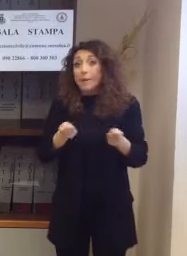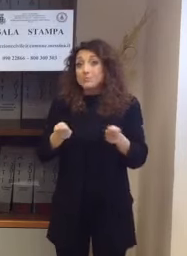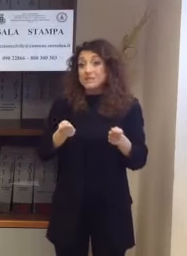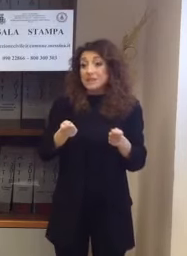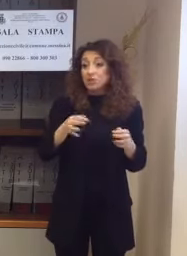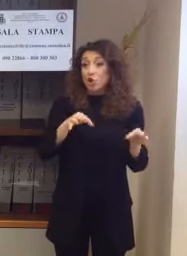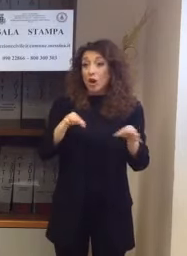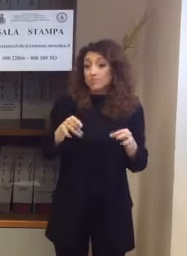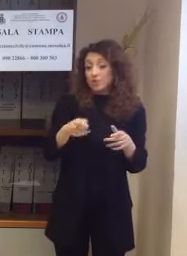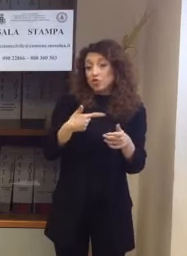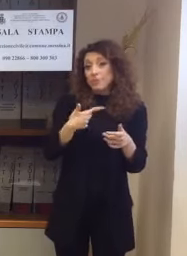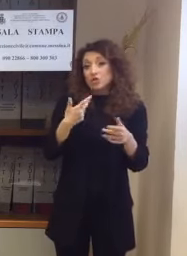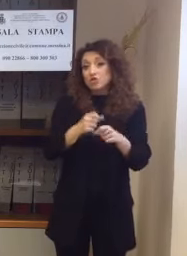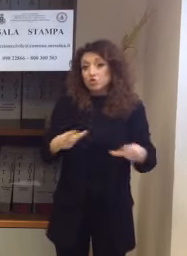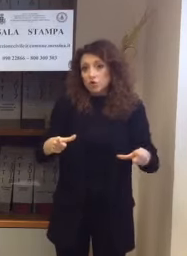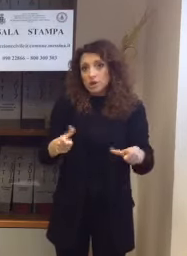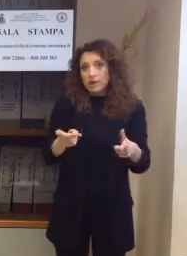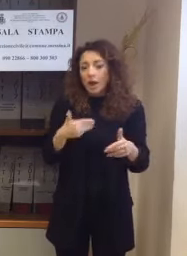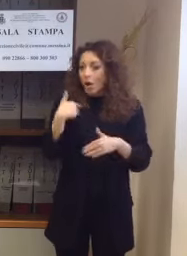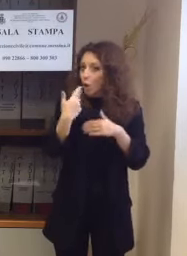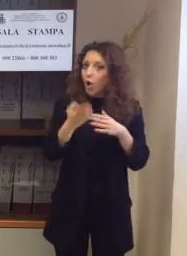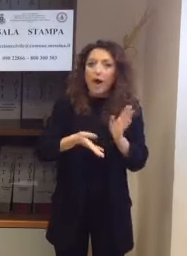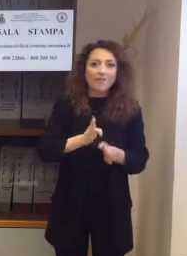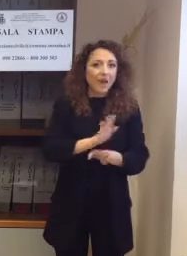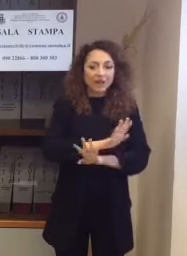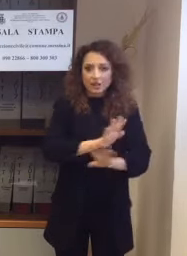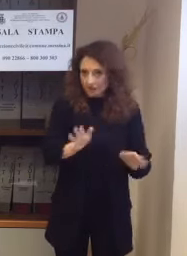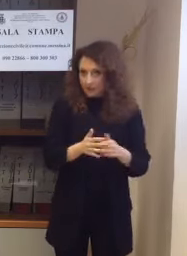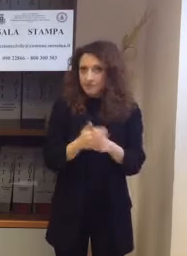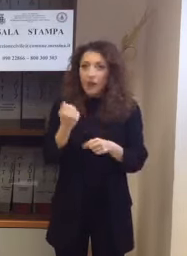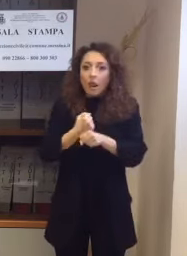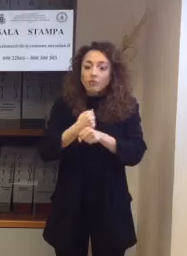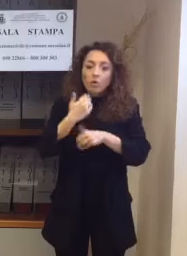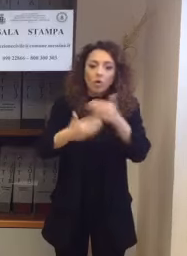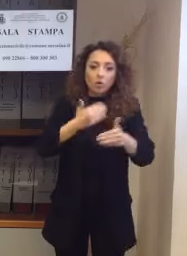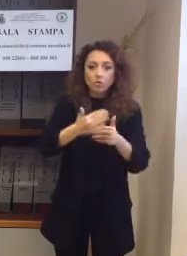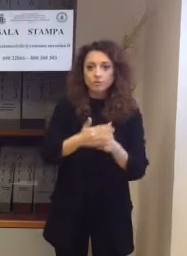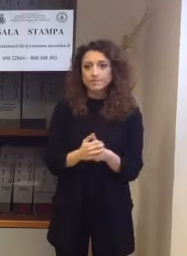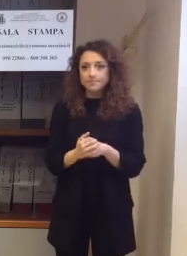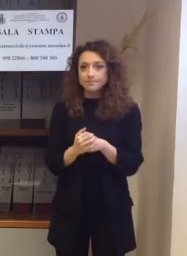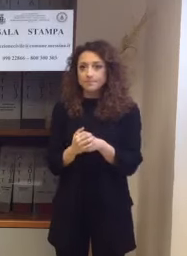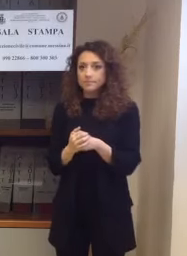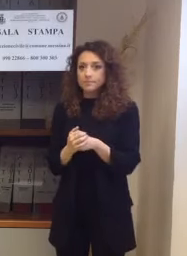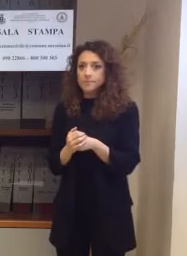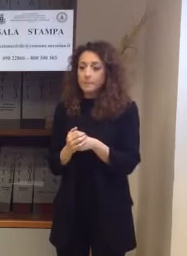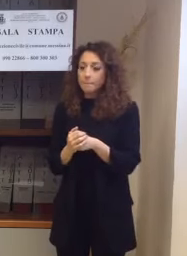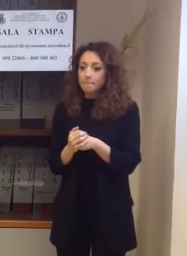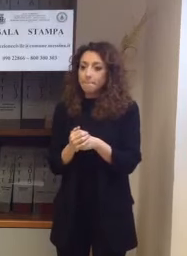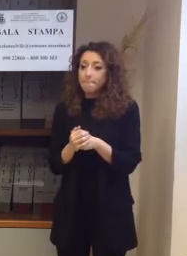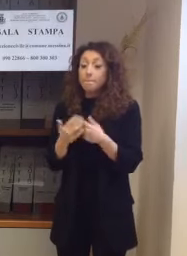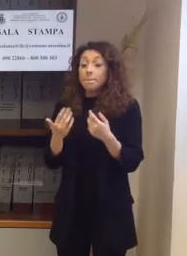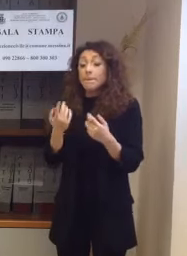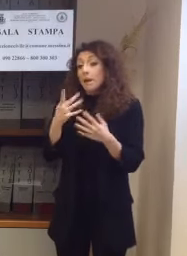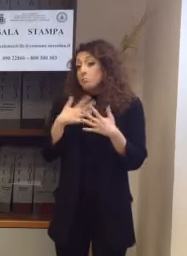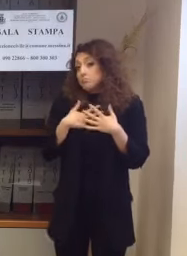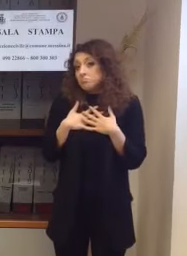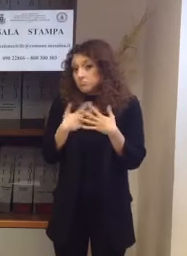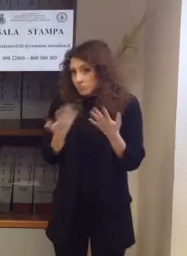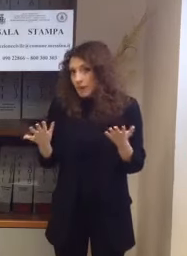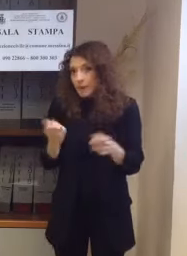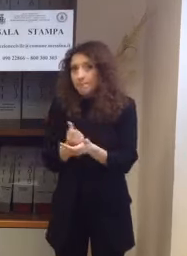l'abbiamo assolutamente perso di vista. Quindi per me questo è